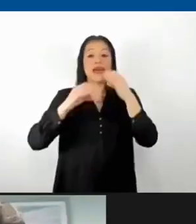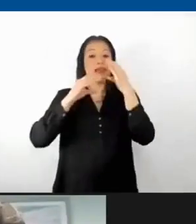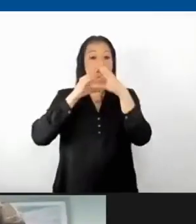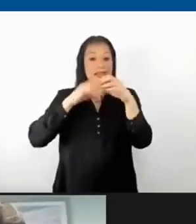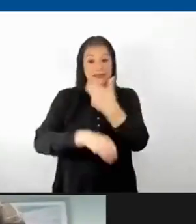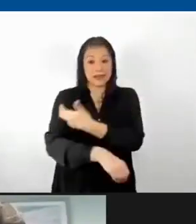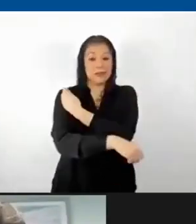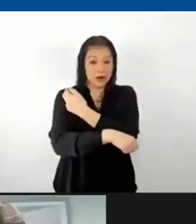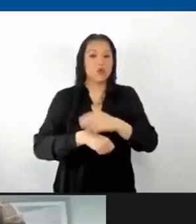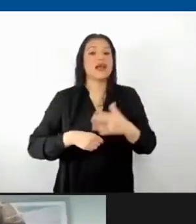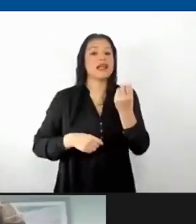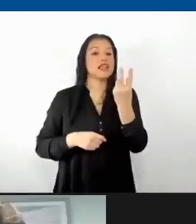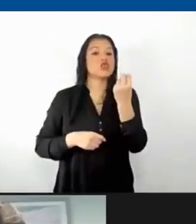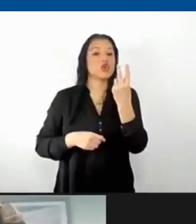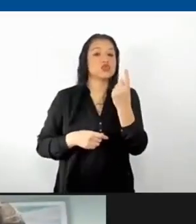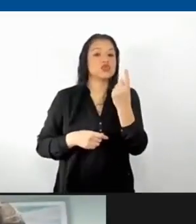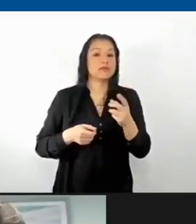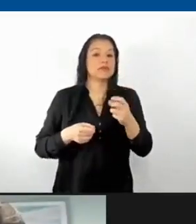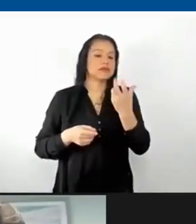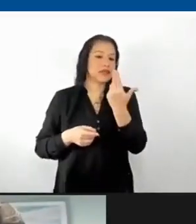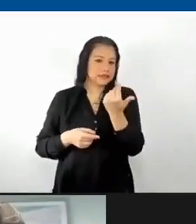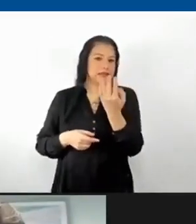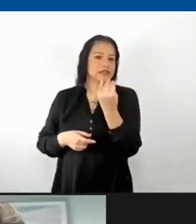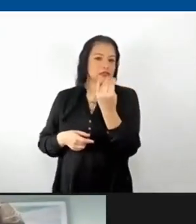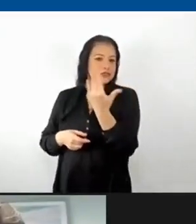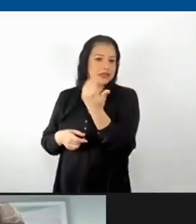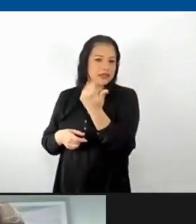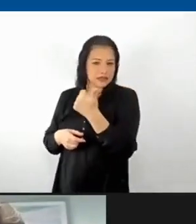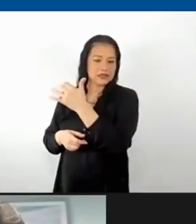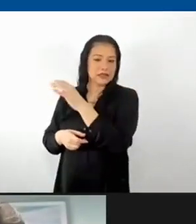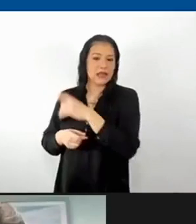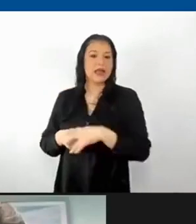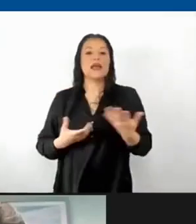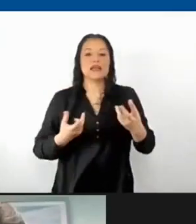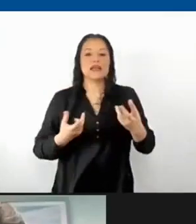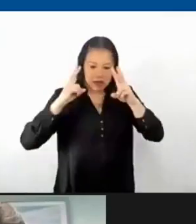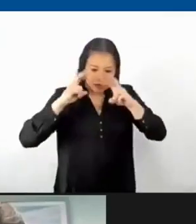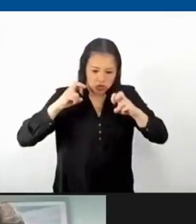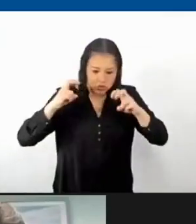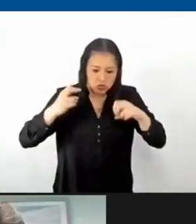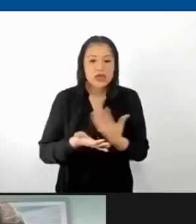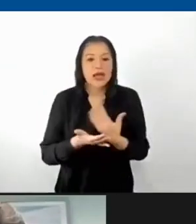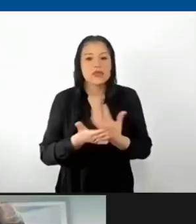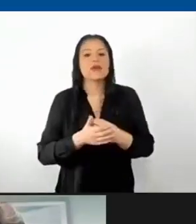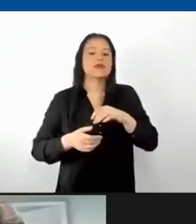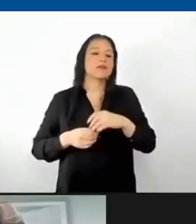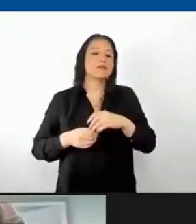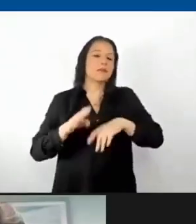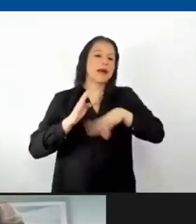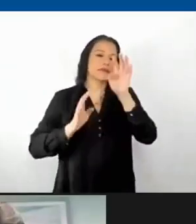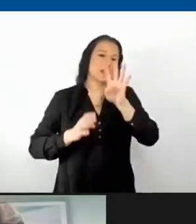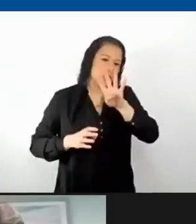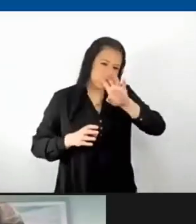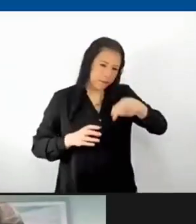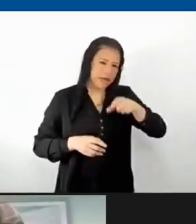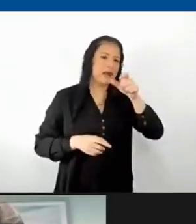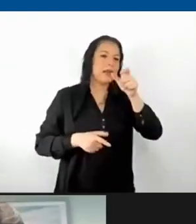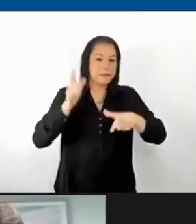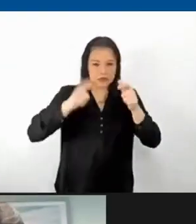se ha hecho en base a estudios grandes que se han hecho con 2.600 niños en los cuales se vio que comparado con el